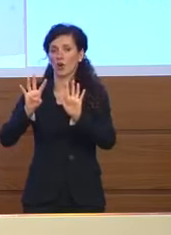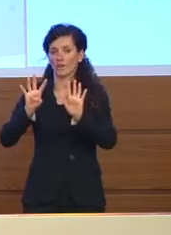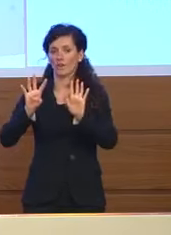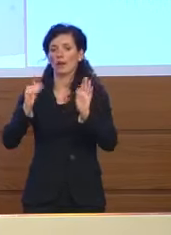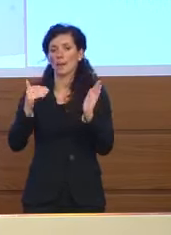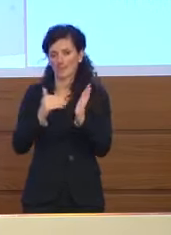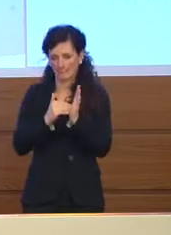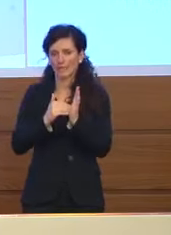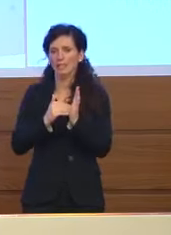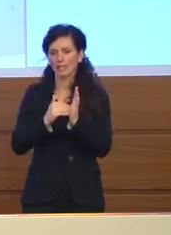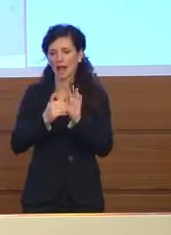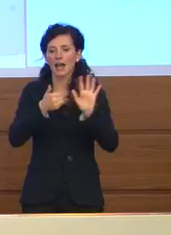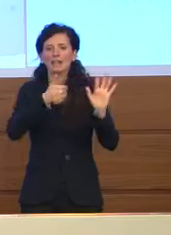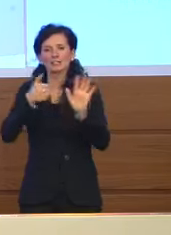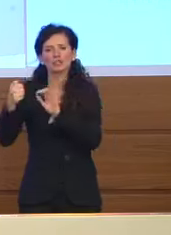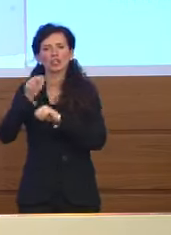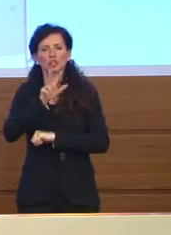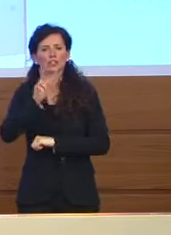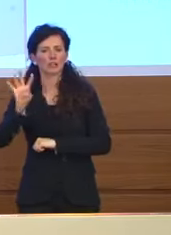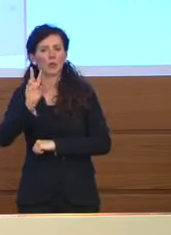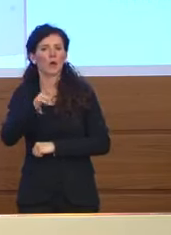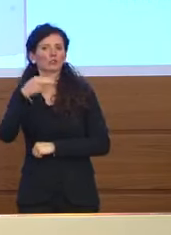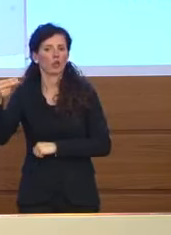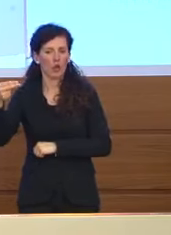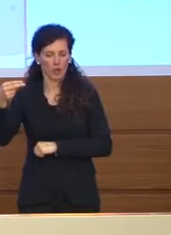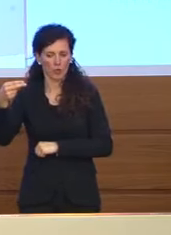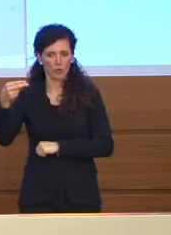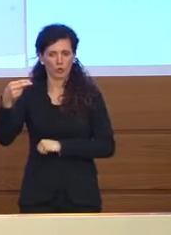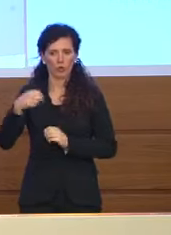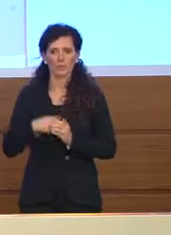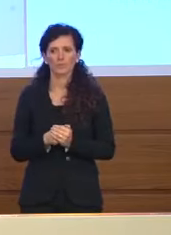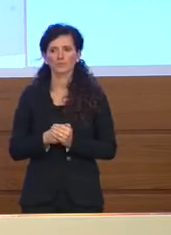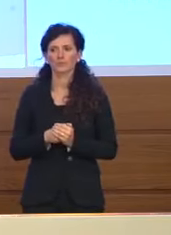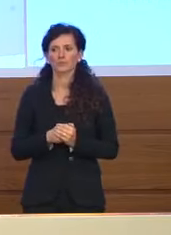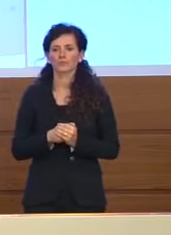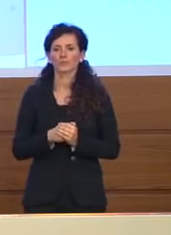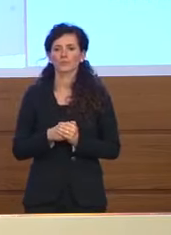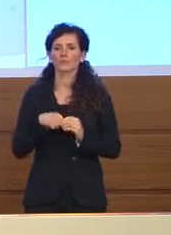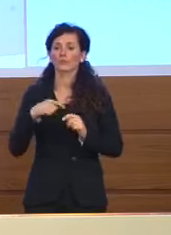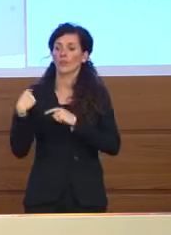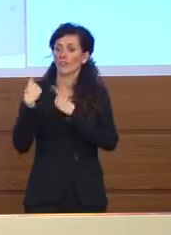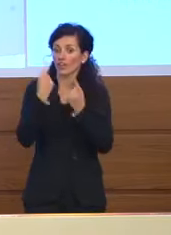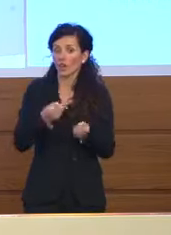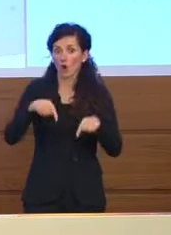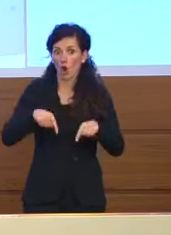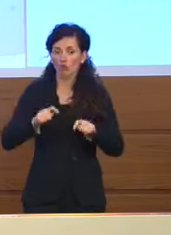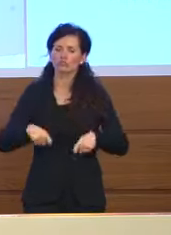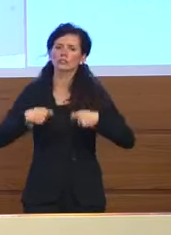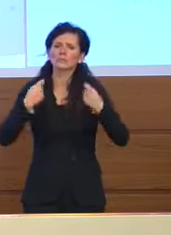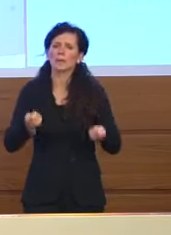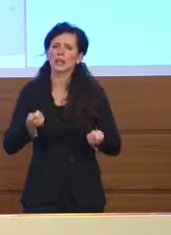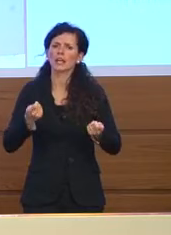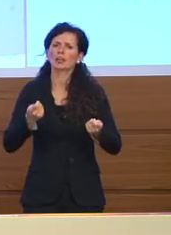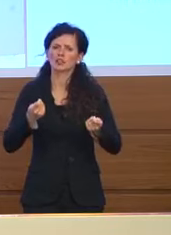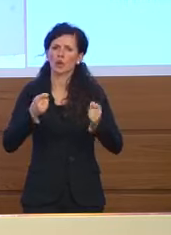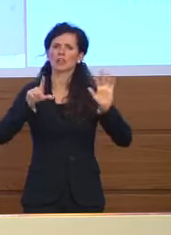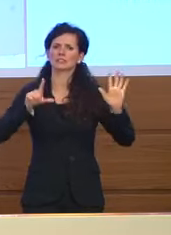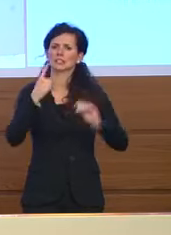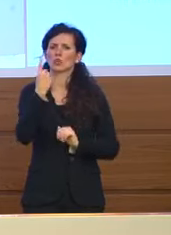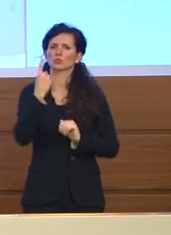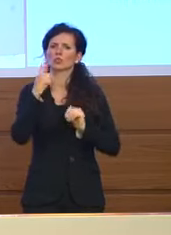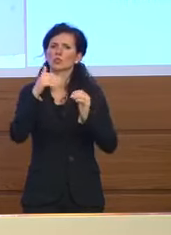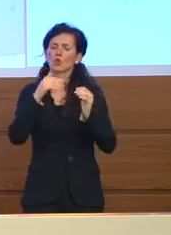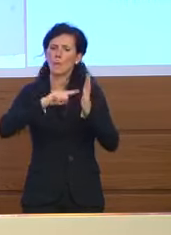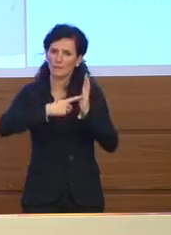e 634 euro ad oggi abbiamo speso più di 71 milioni